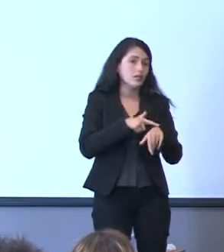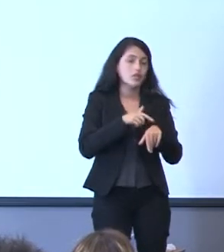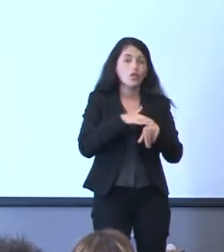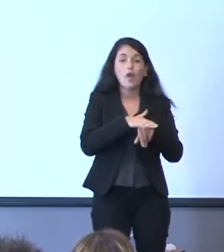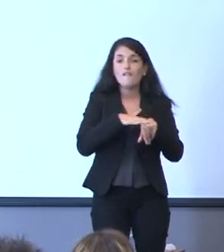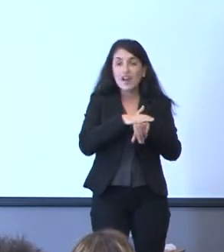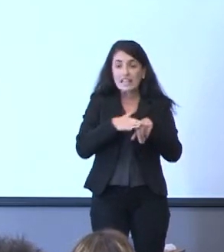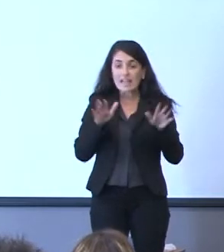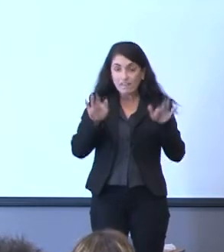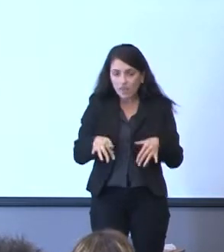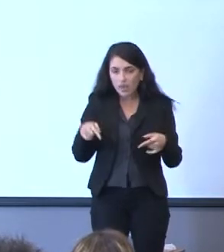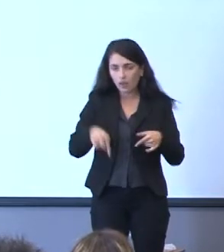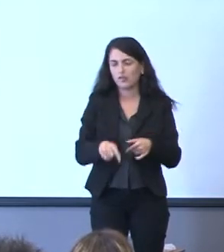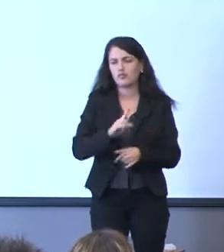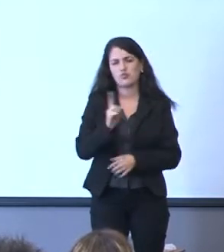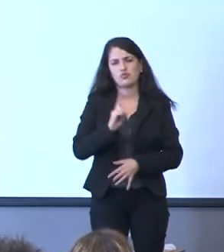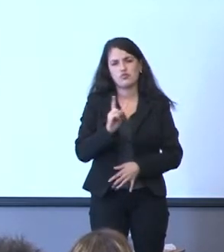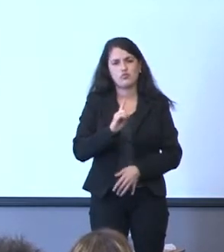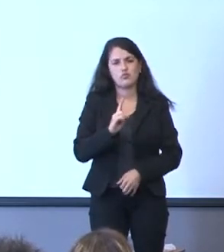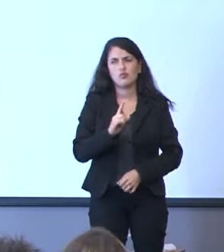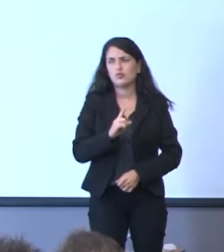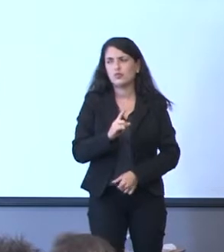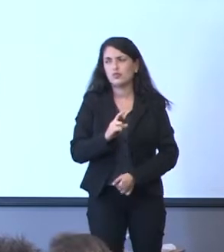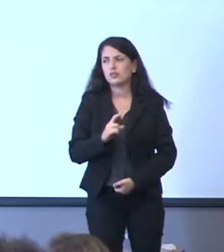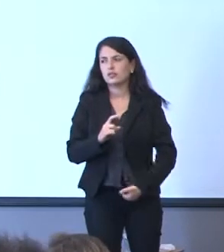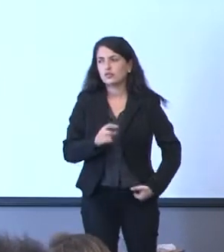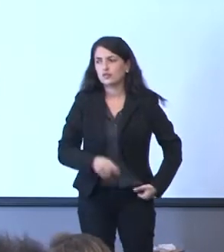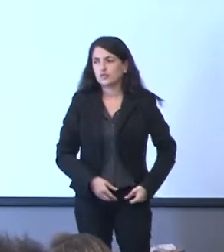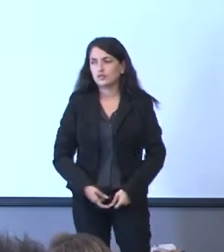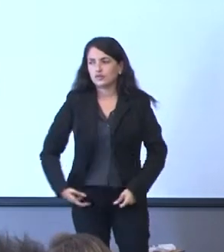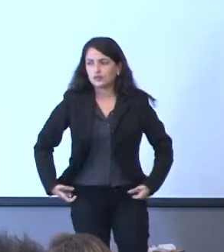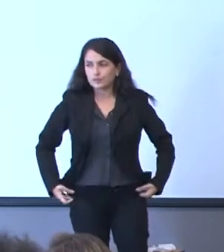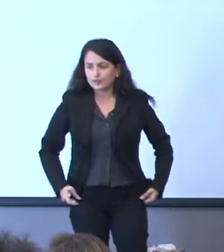ela não se encerra aqui. Mas, Sheila,